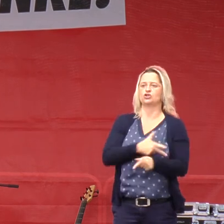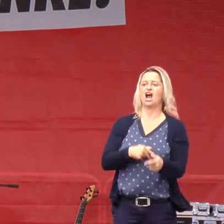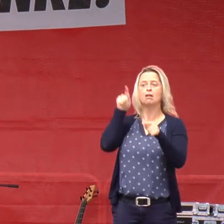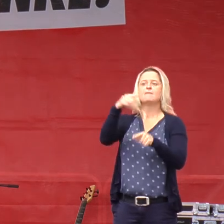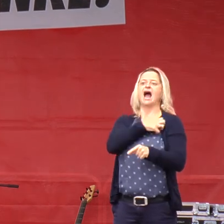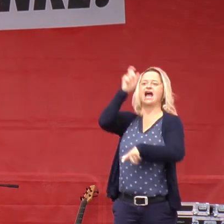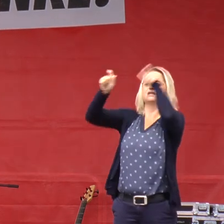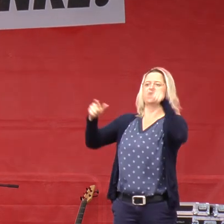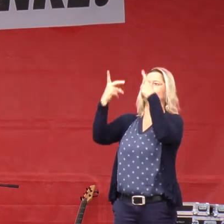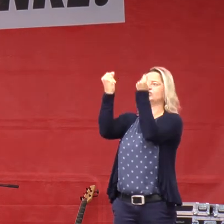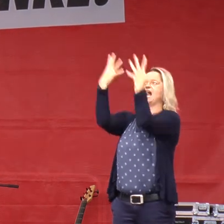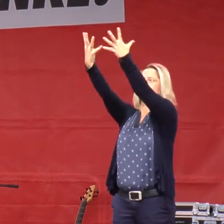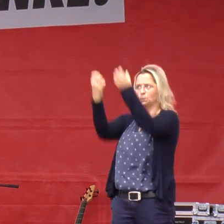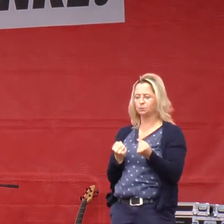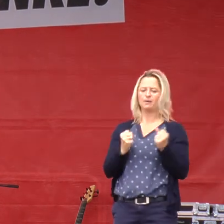in diesem Land.